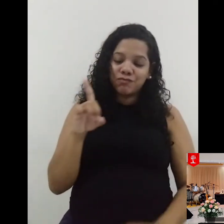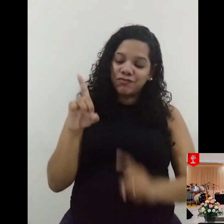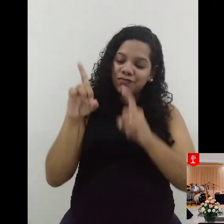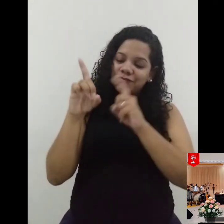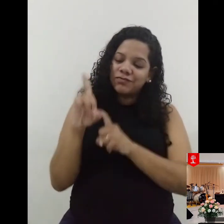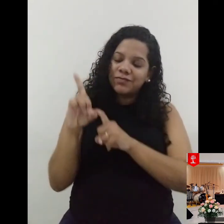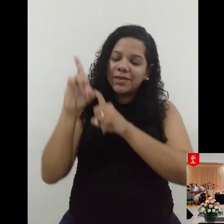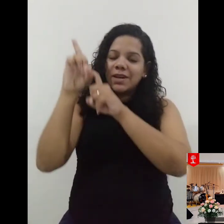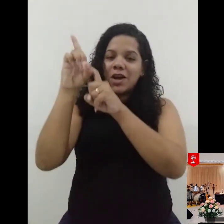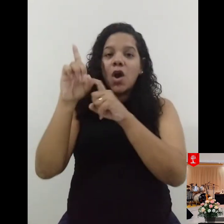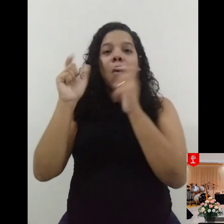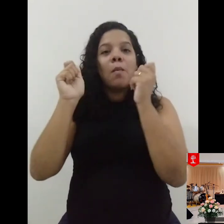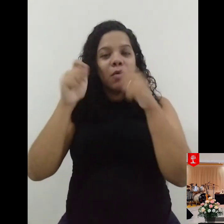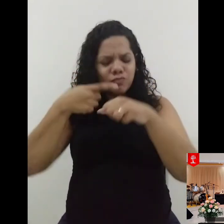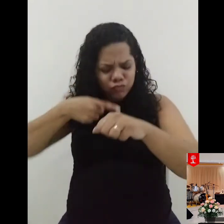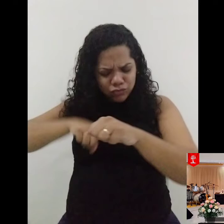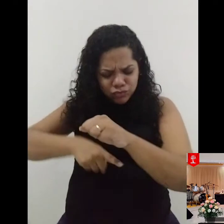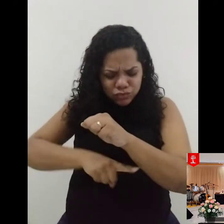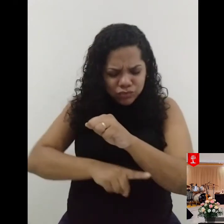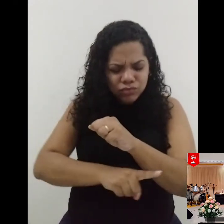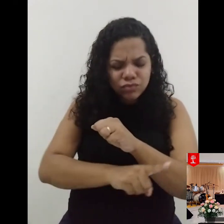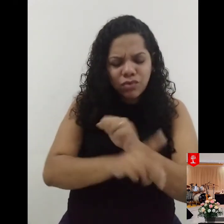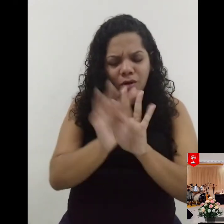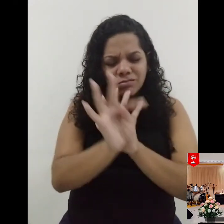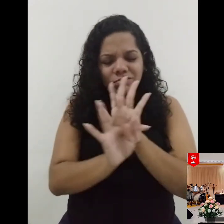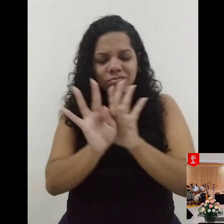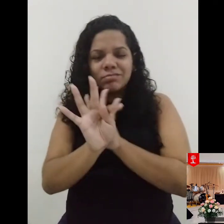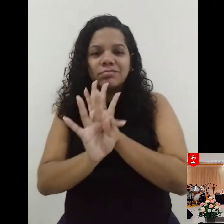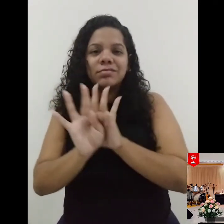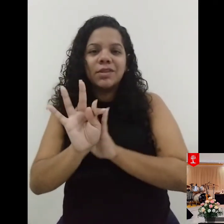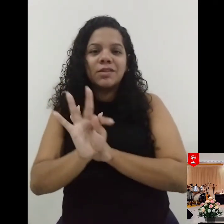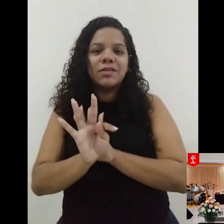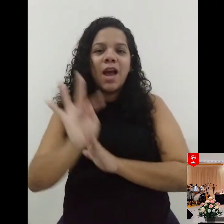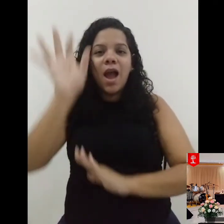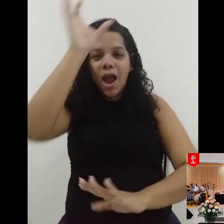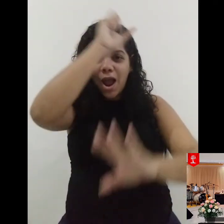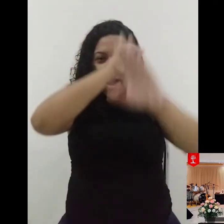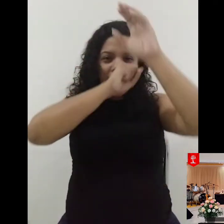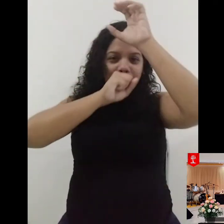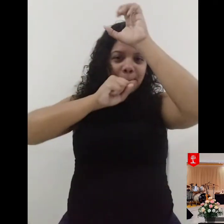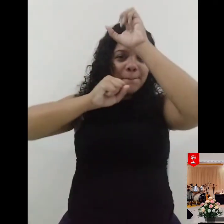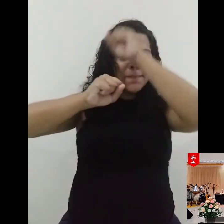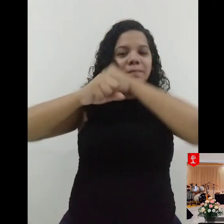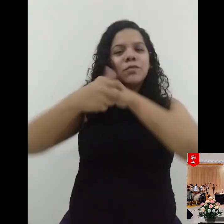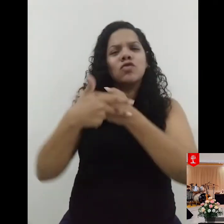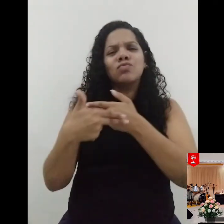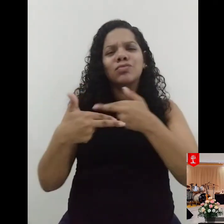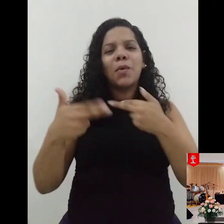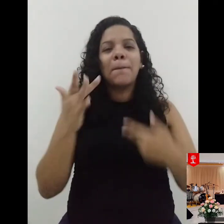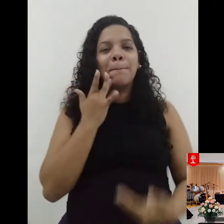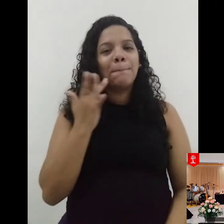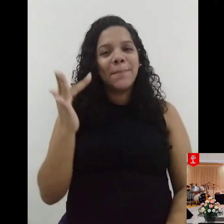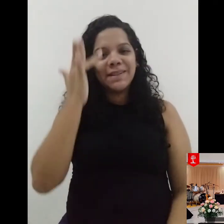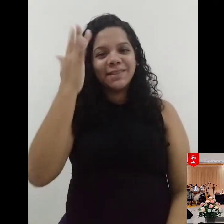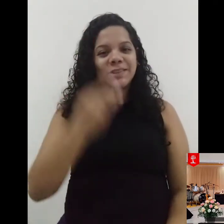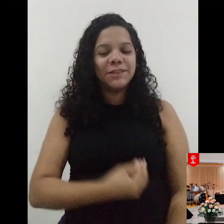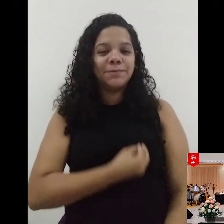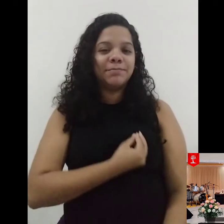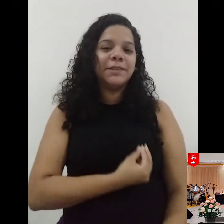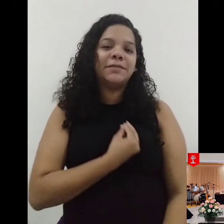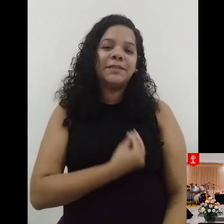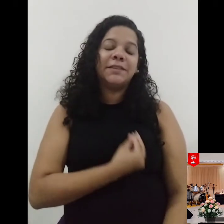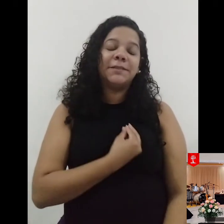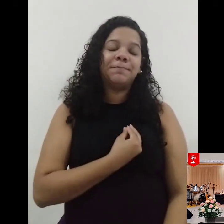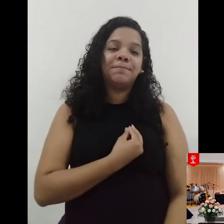tirar conclusões para nós. Porque somos tentados, mesmo compreendendo o teor da parábola,